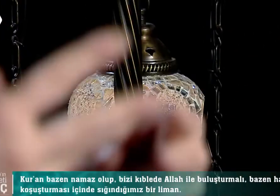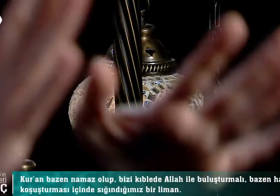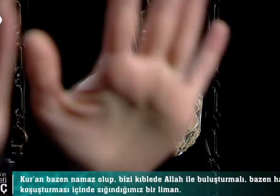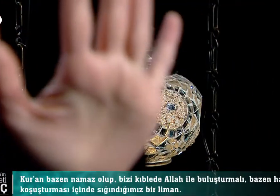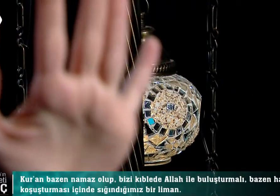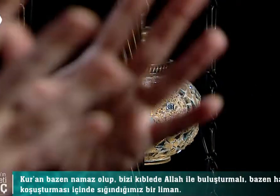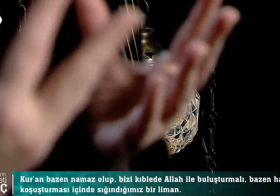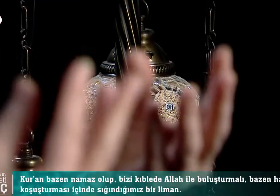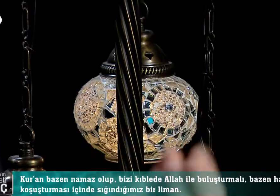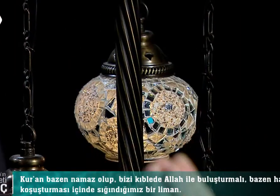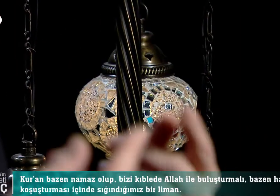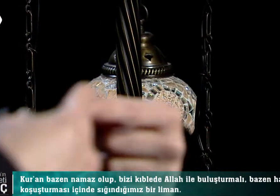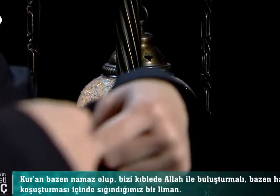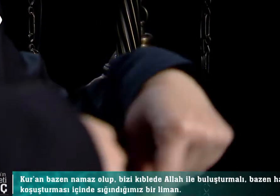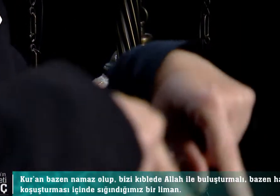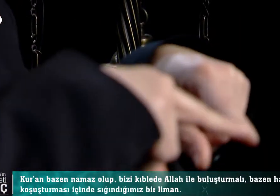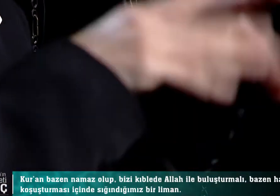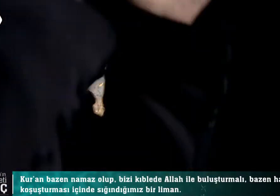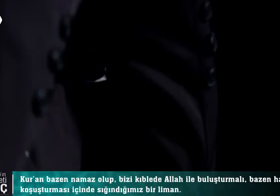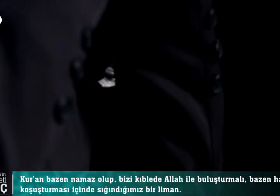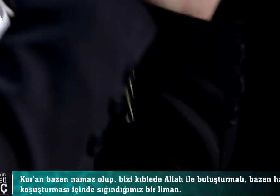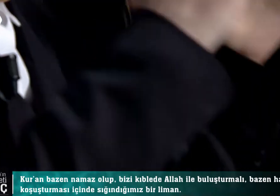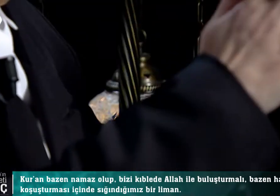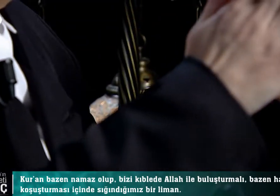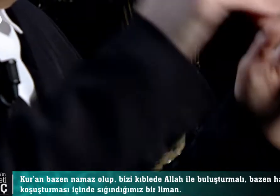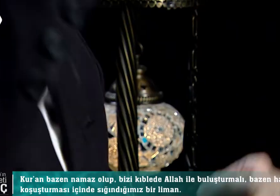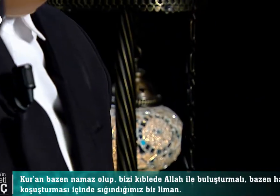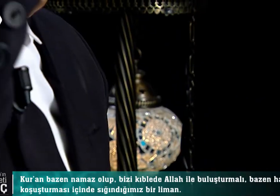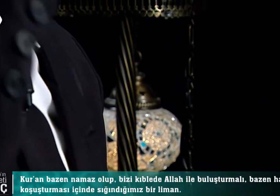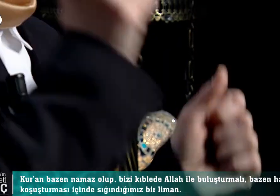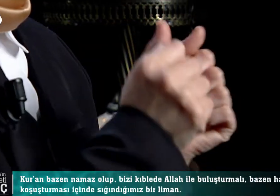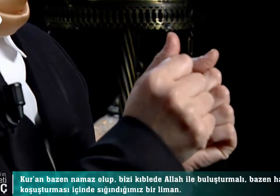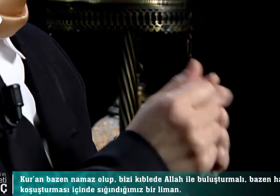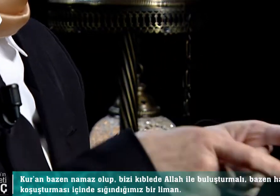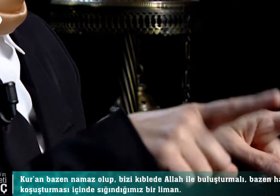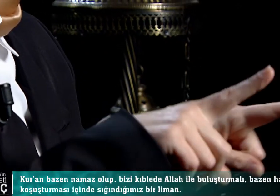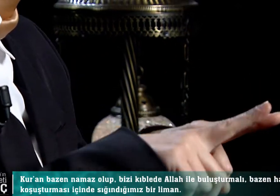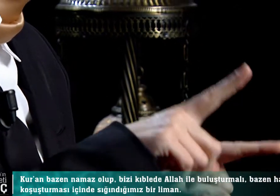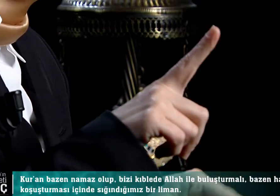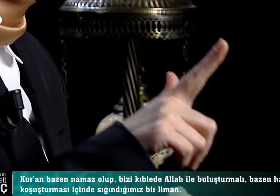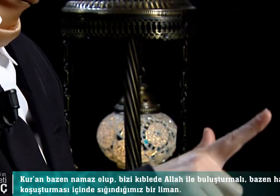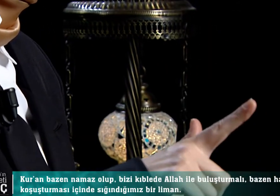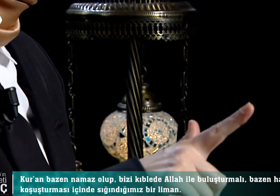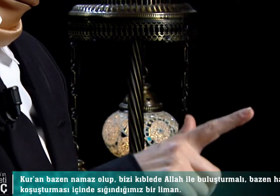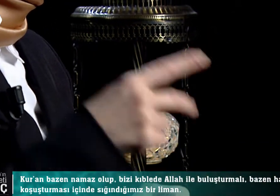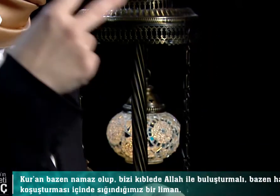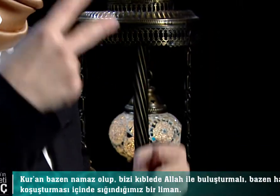bazen namaz olup bizi kıblede Allah ile buluşturmalı.